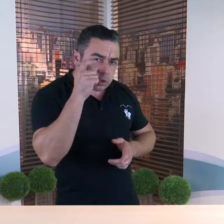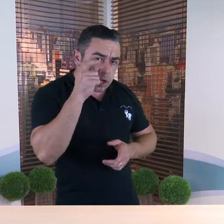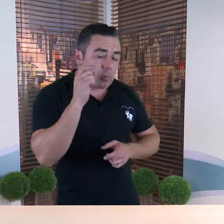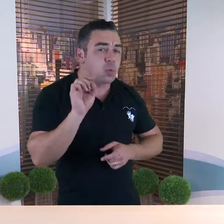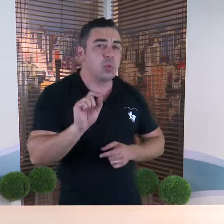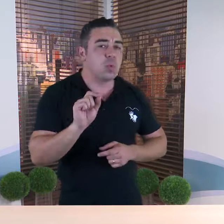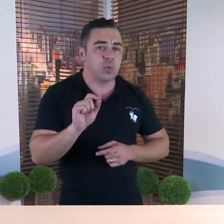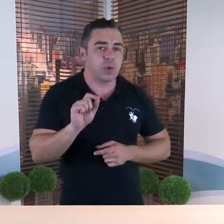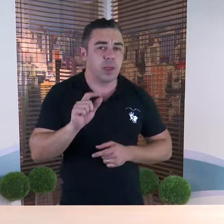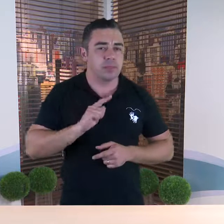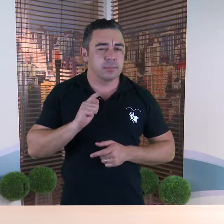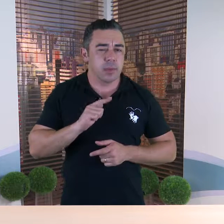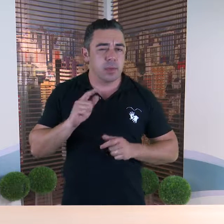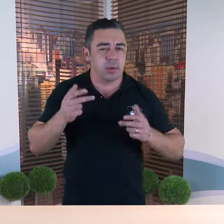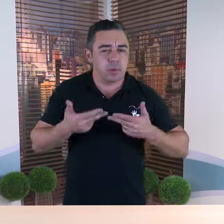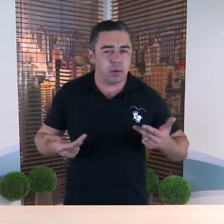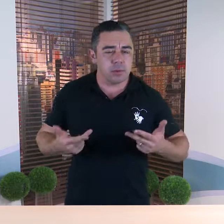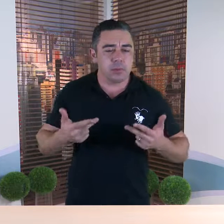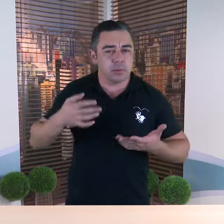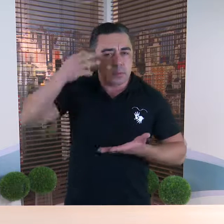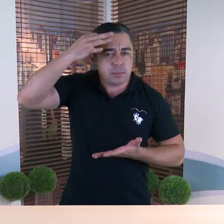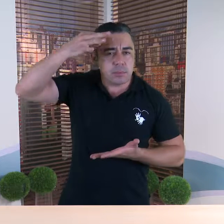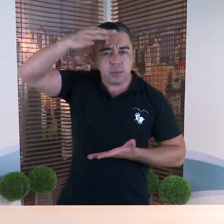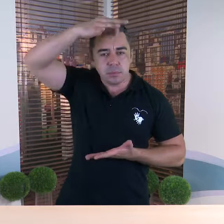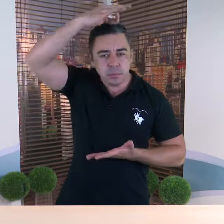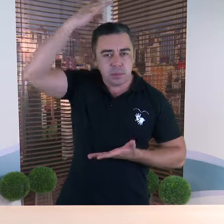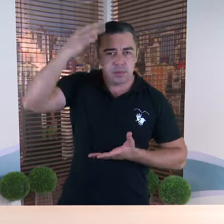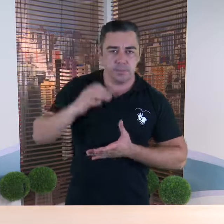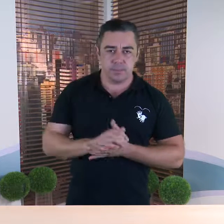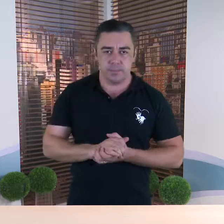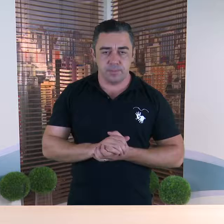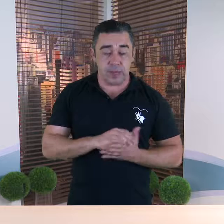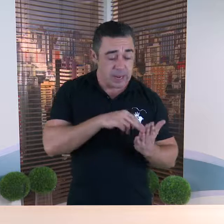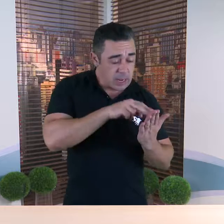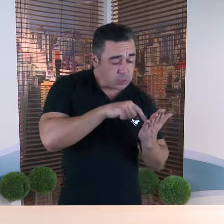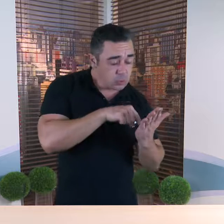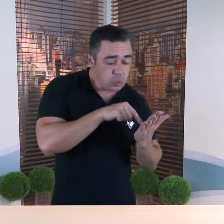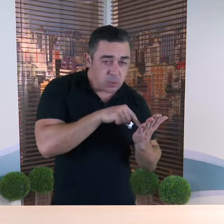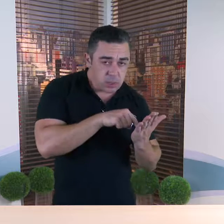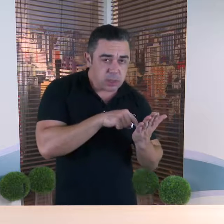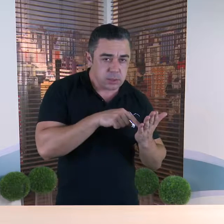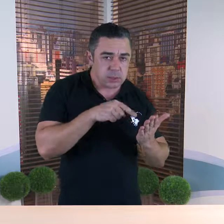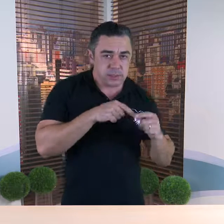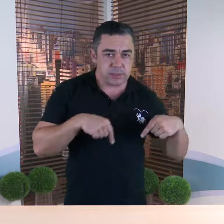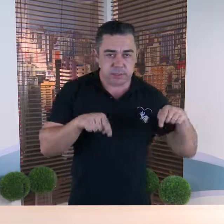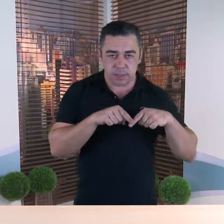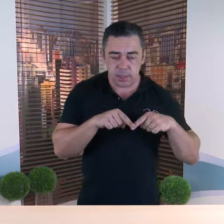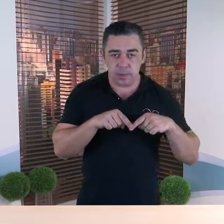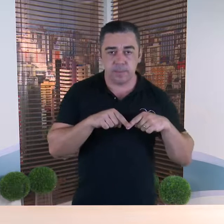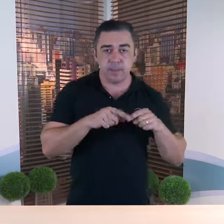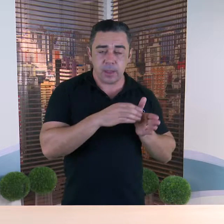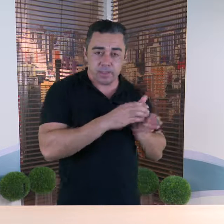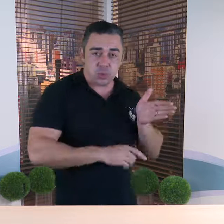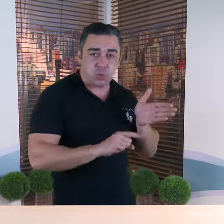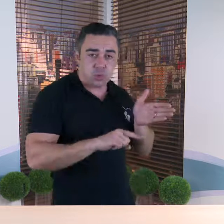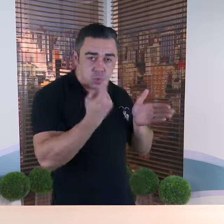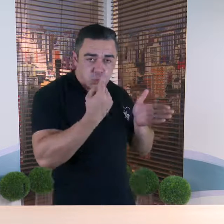as armas espirituais. A leitura bíblica em classe está em Jó, no capítulo